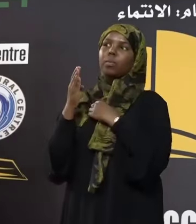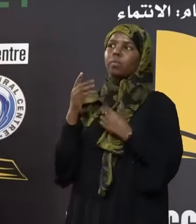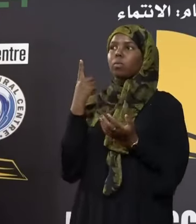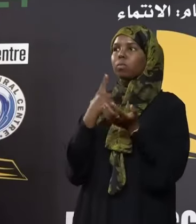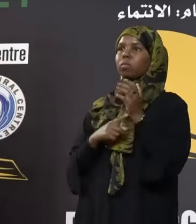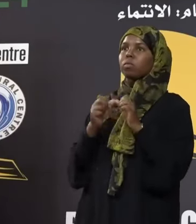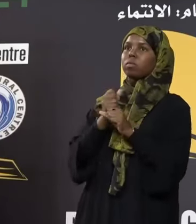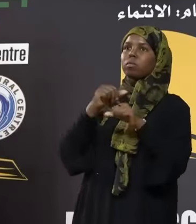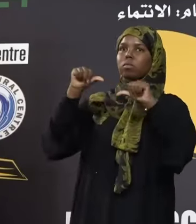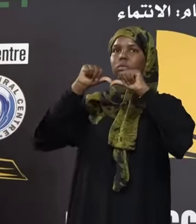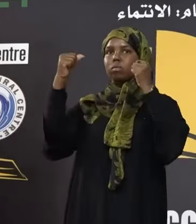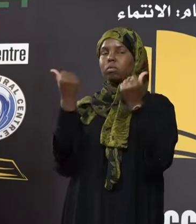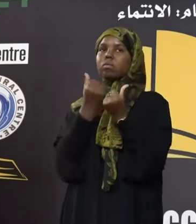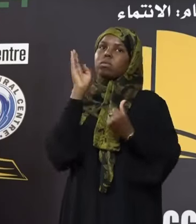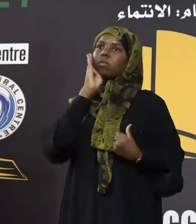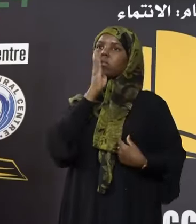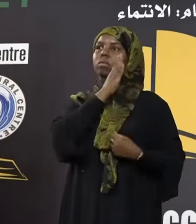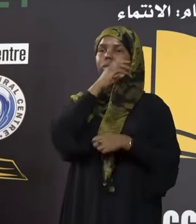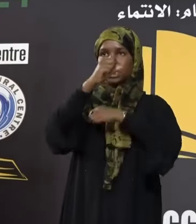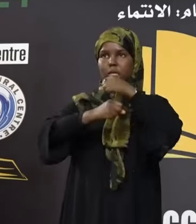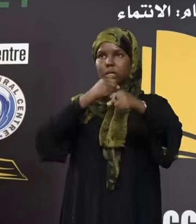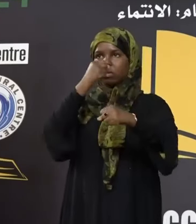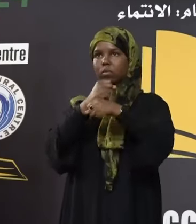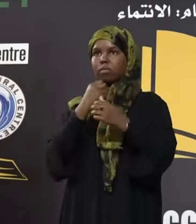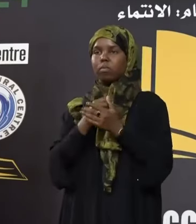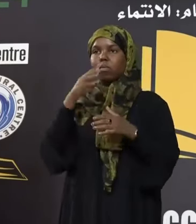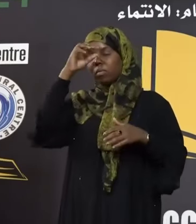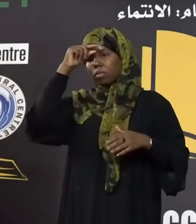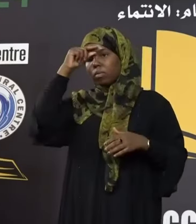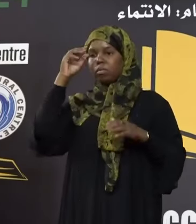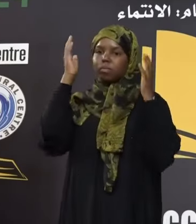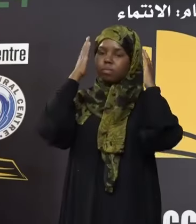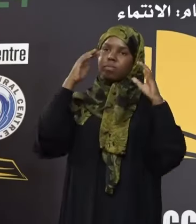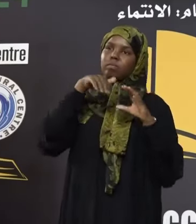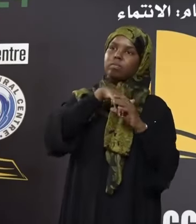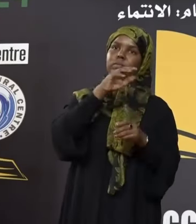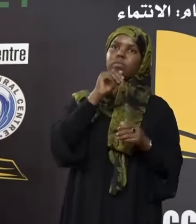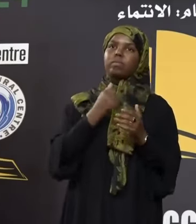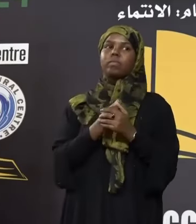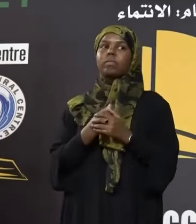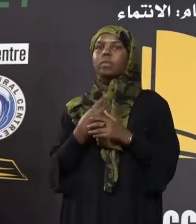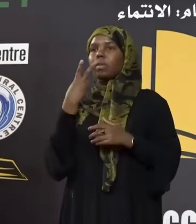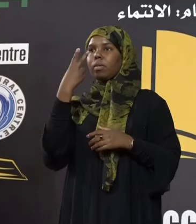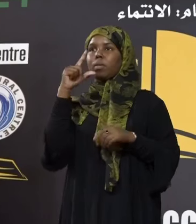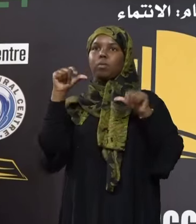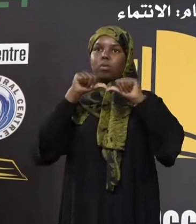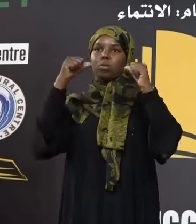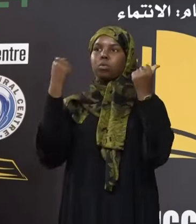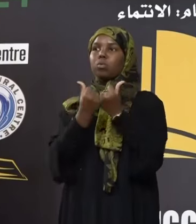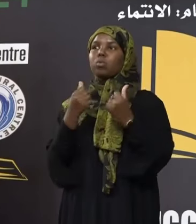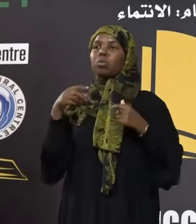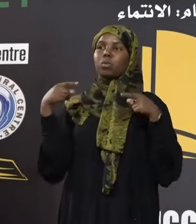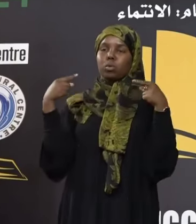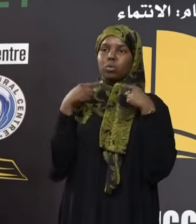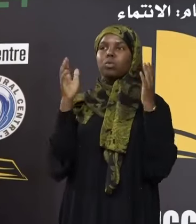waxaa la yidhi ururada siyaasiga ah sanadka doorashada madaxtooyada ayaana ka qayb gelin labada yada xisbiga mucaaridka ah